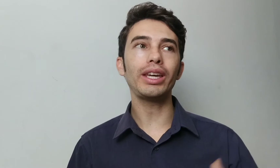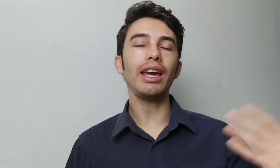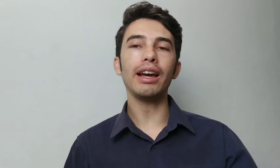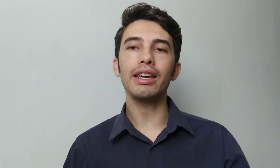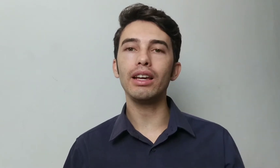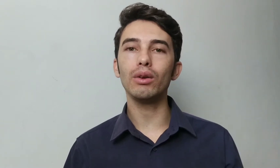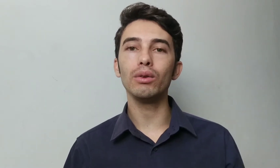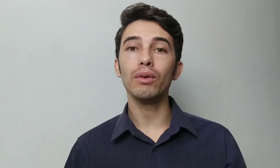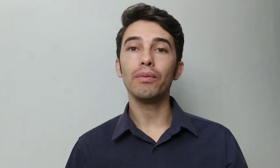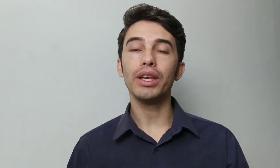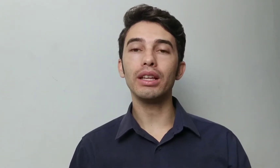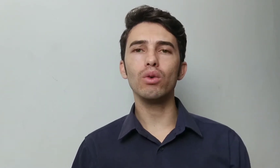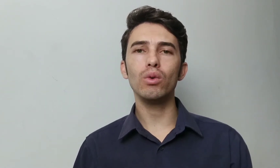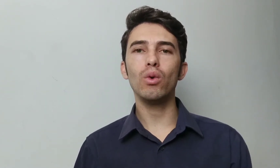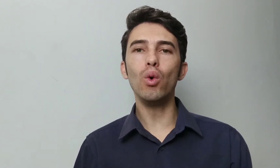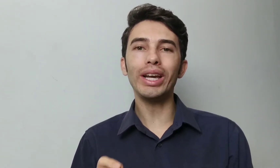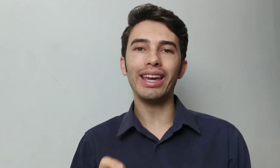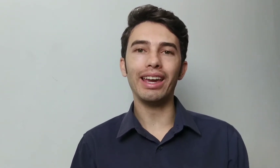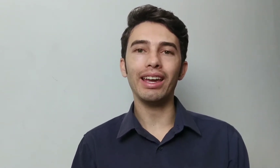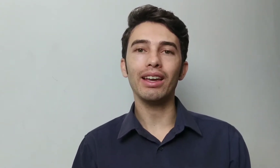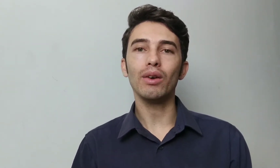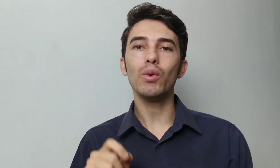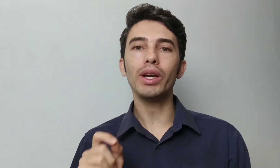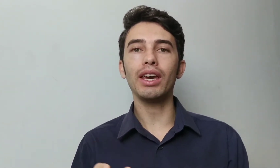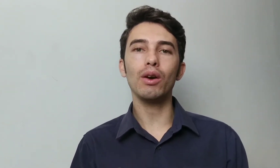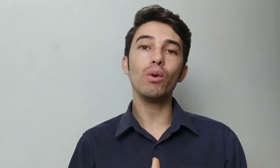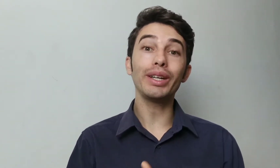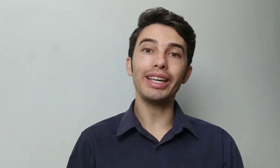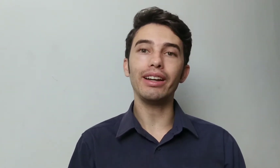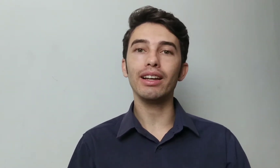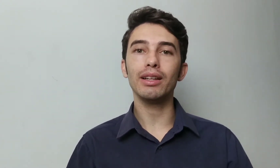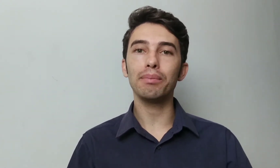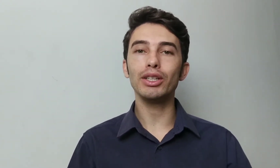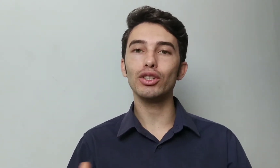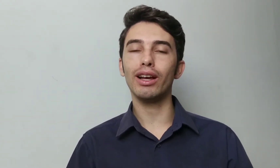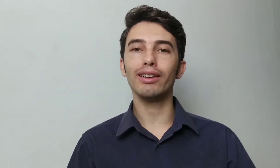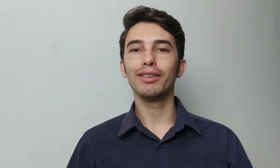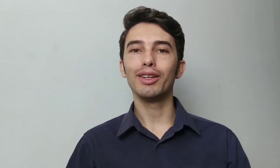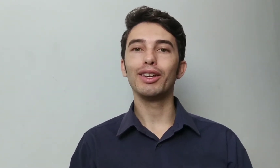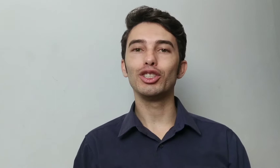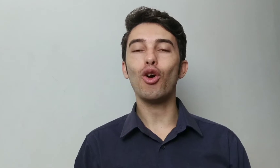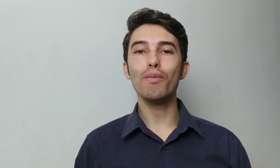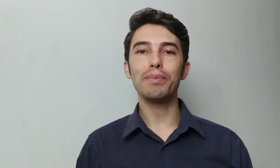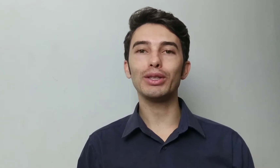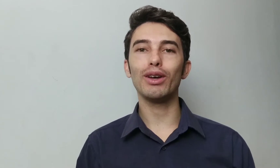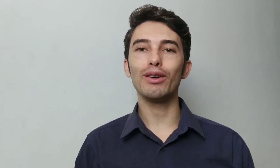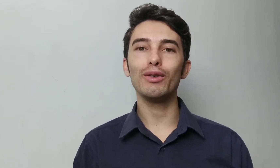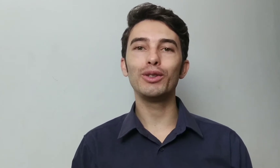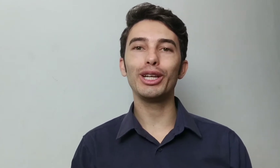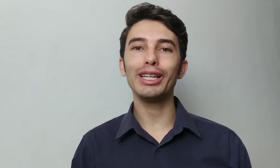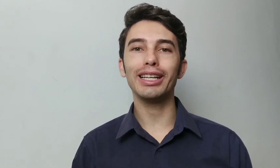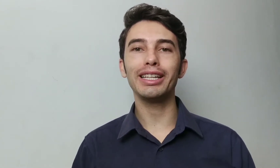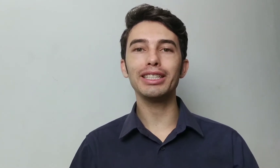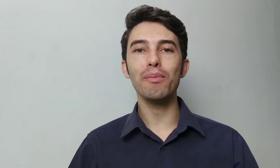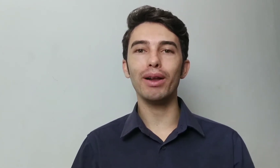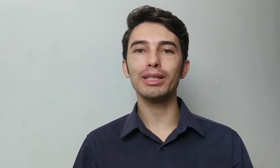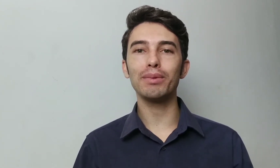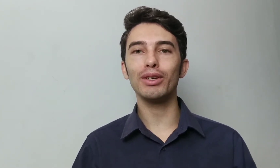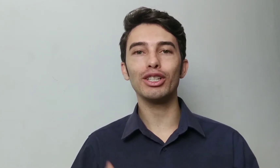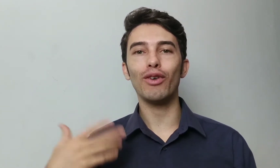é aquilo? Então, o que? O que ou o que, né? Depende de como a pessoa utiliza. Aqui em São Paulo as pessoas falam mais